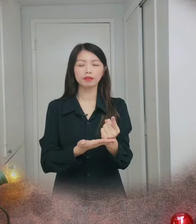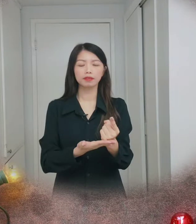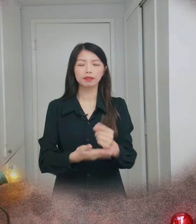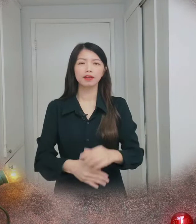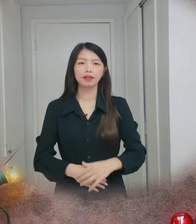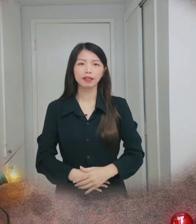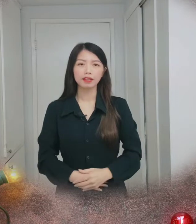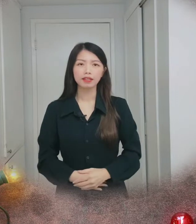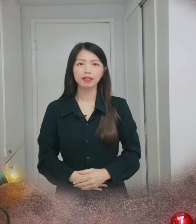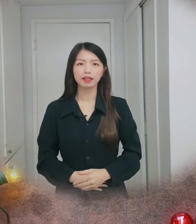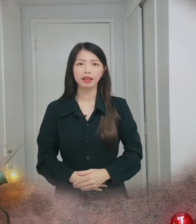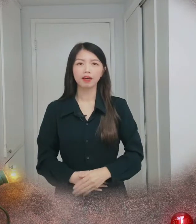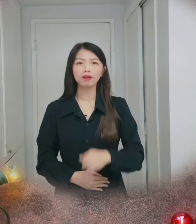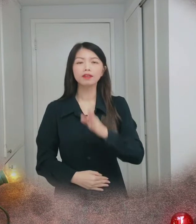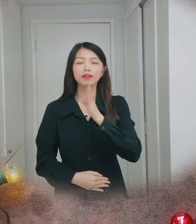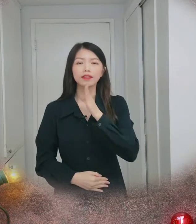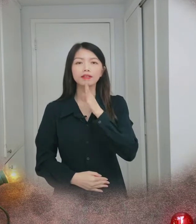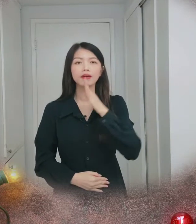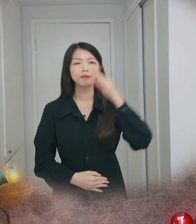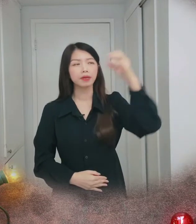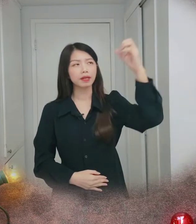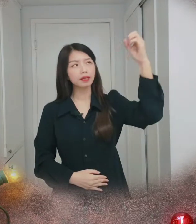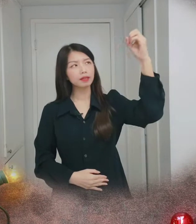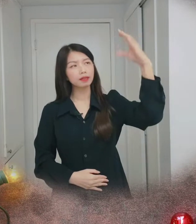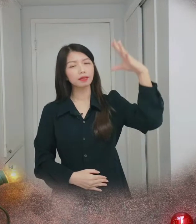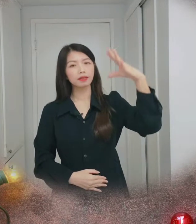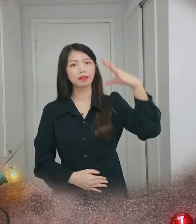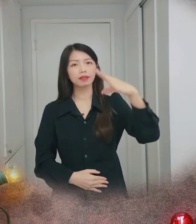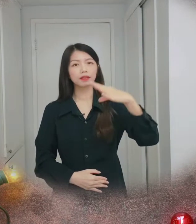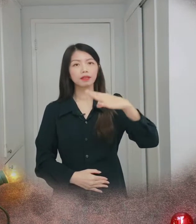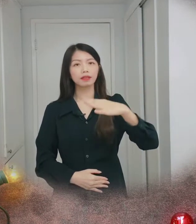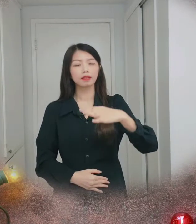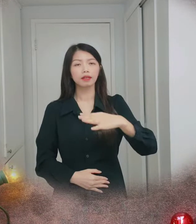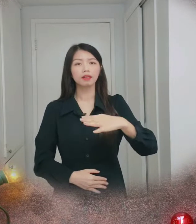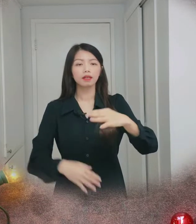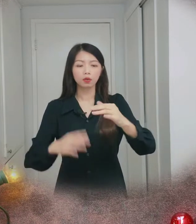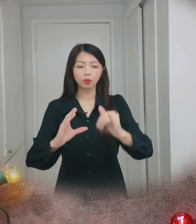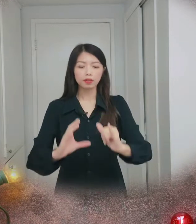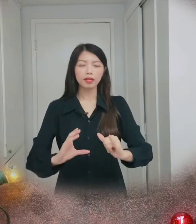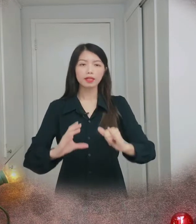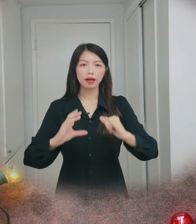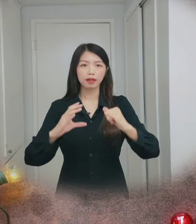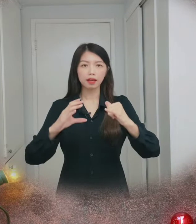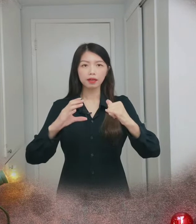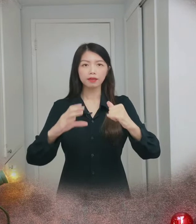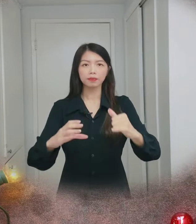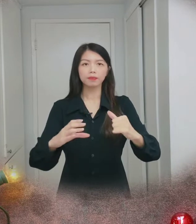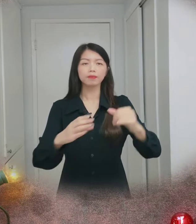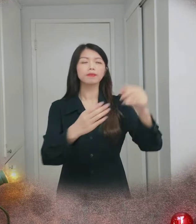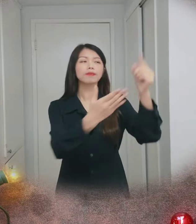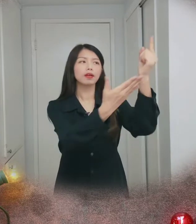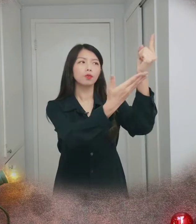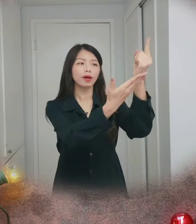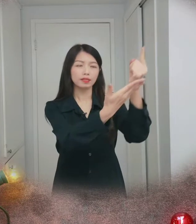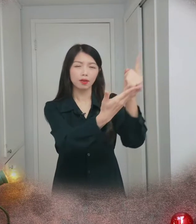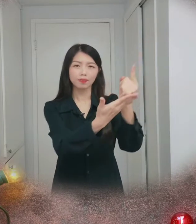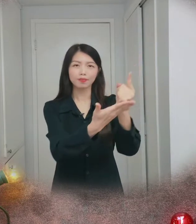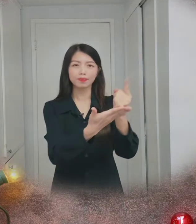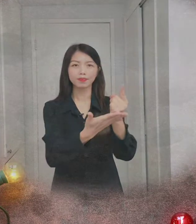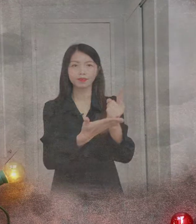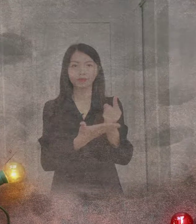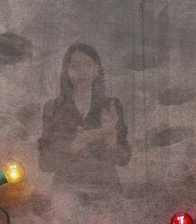되고요. 다시 해드릴게요. 참빛 곧 세상에